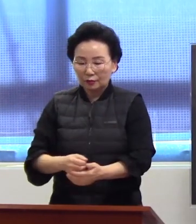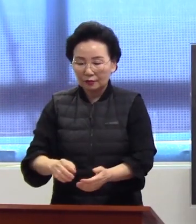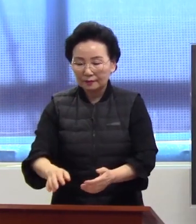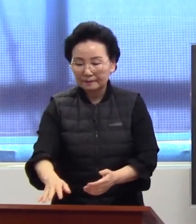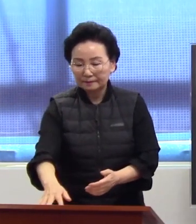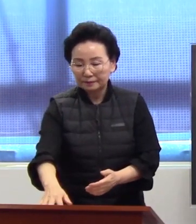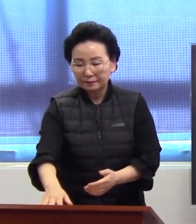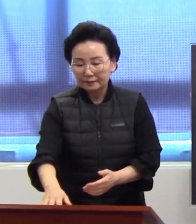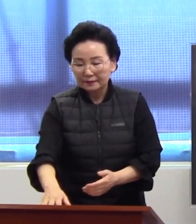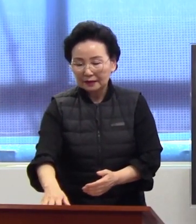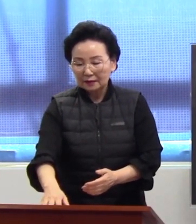하고